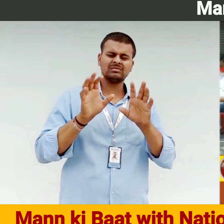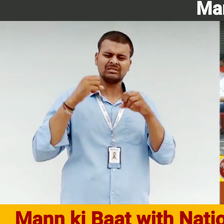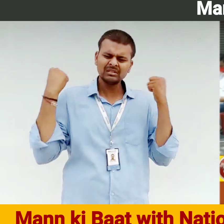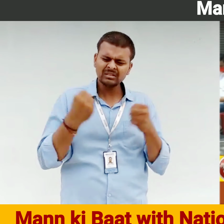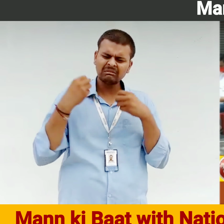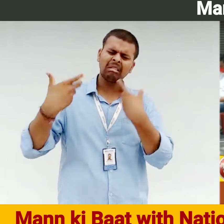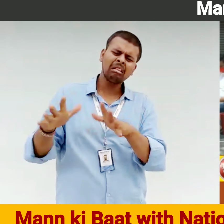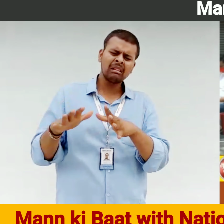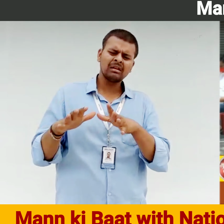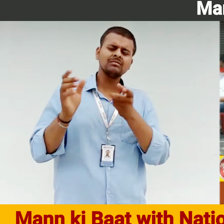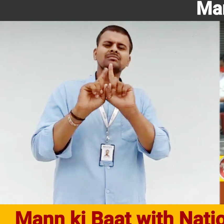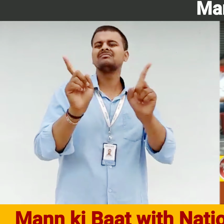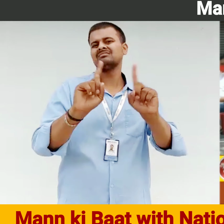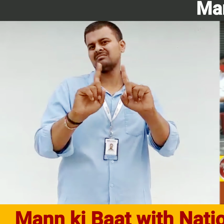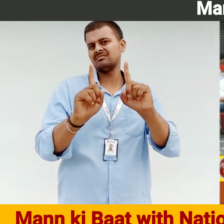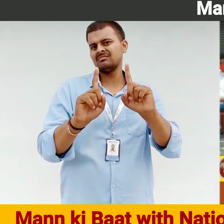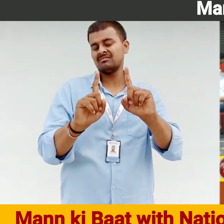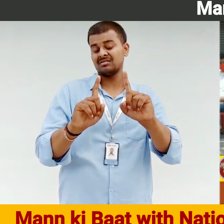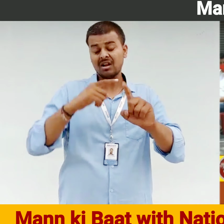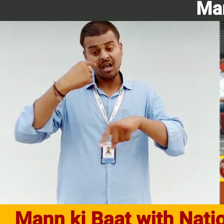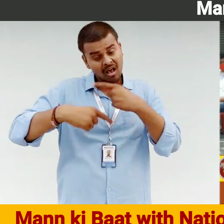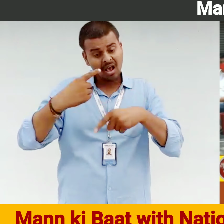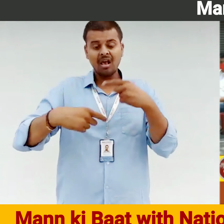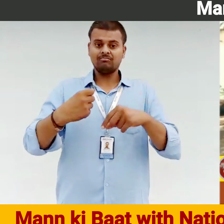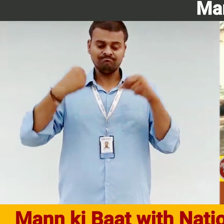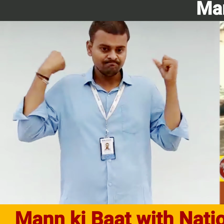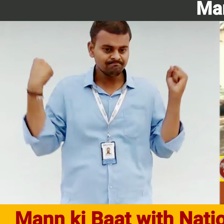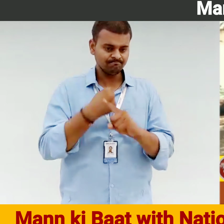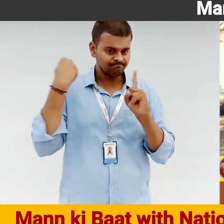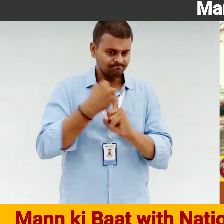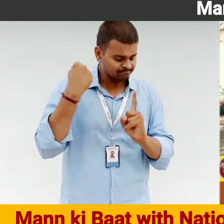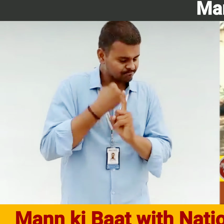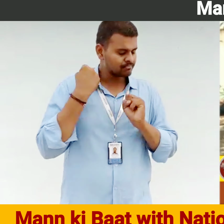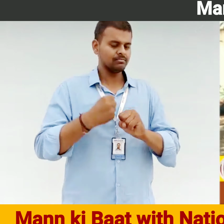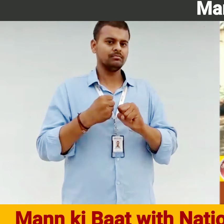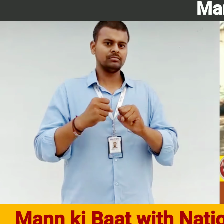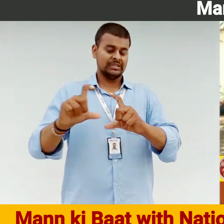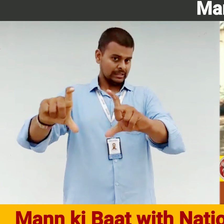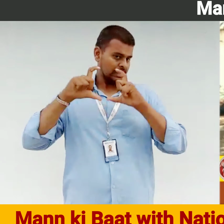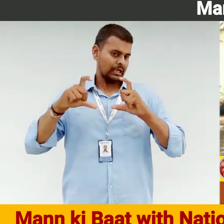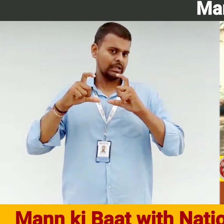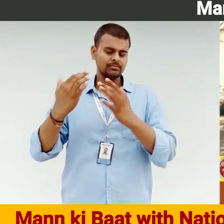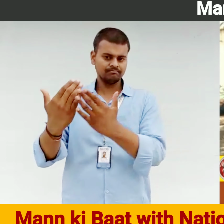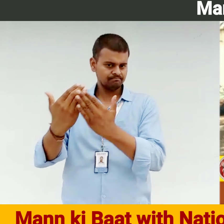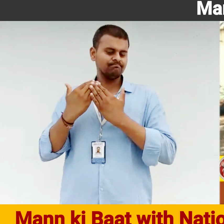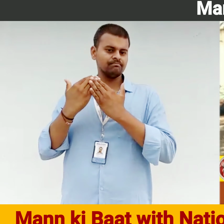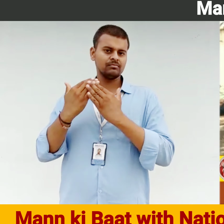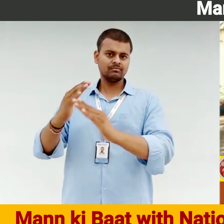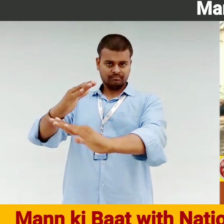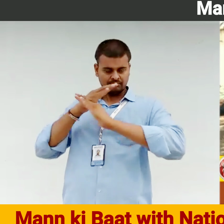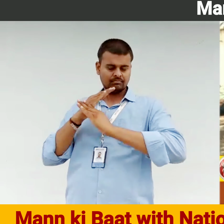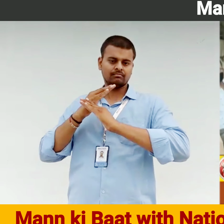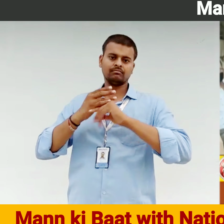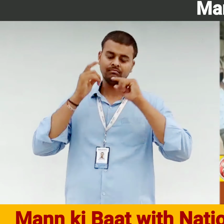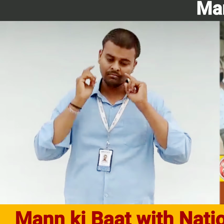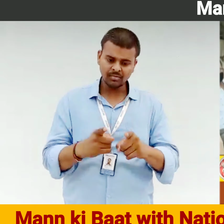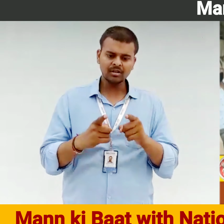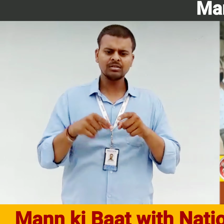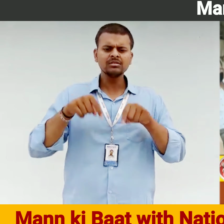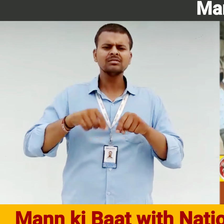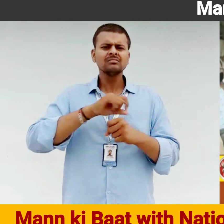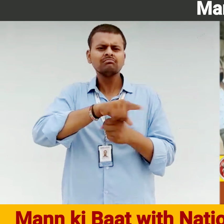कोई विकल्प नहीं है। कोरोना के खिलाफ लड़ाई अब भी उतनी ही गंभीर है। आपको,